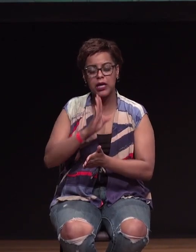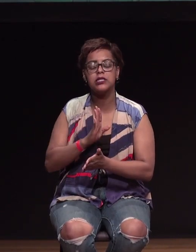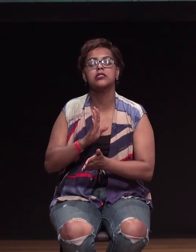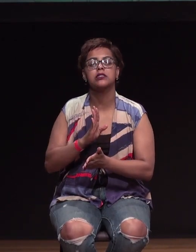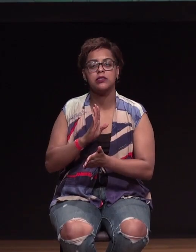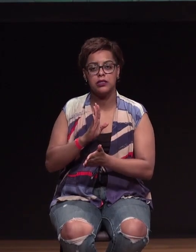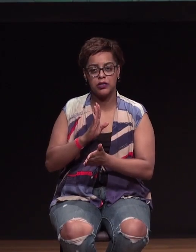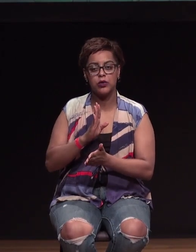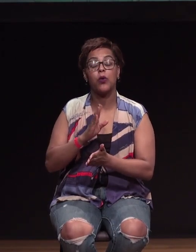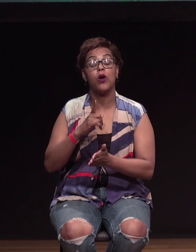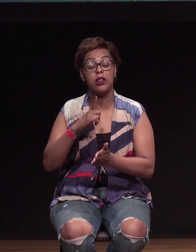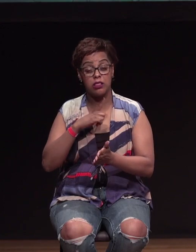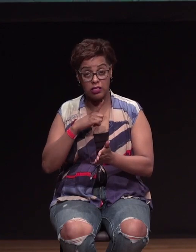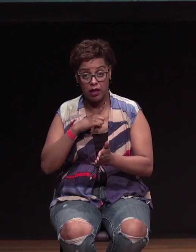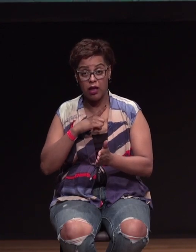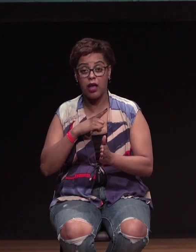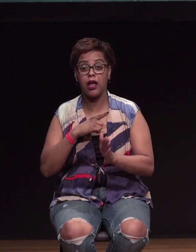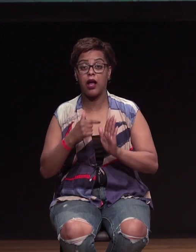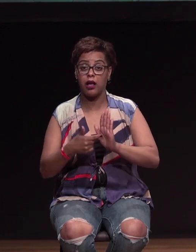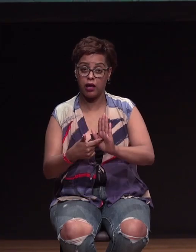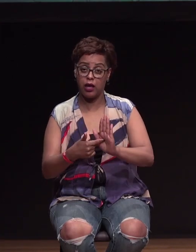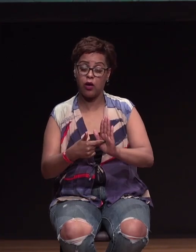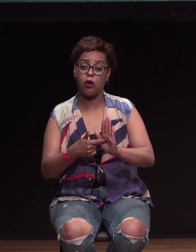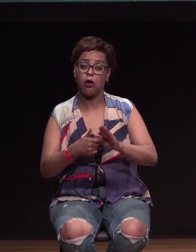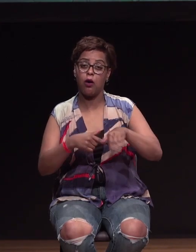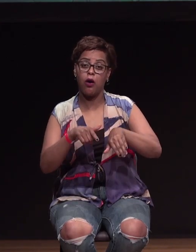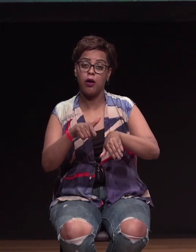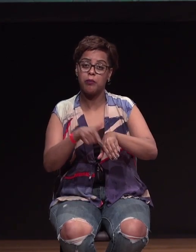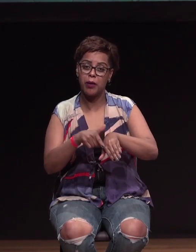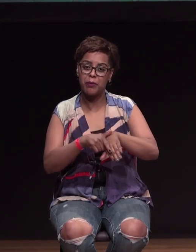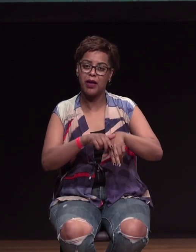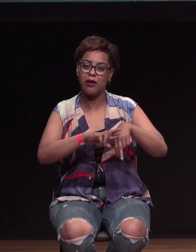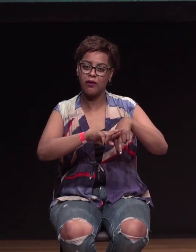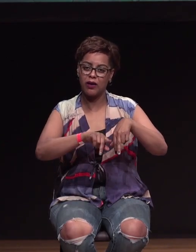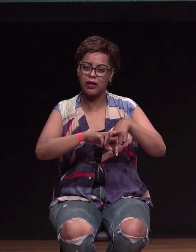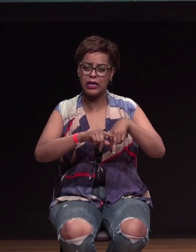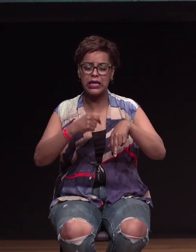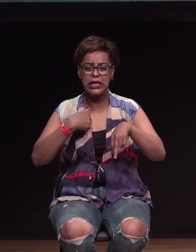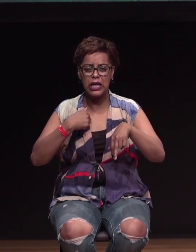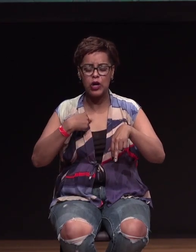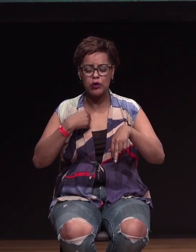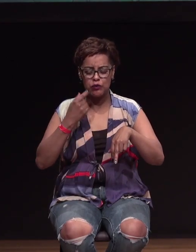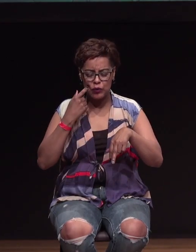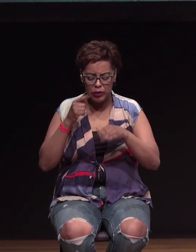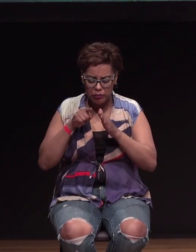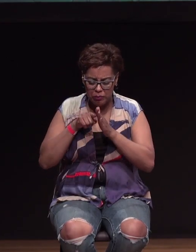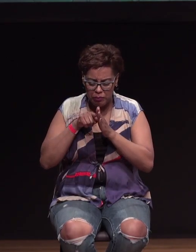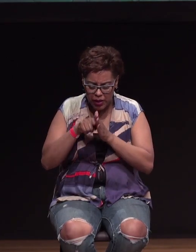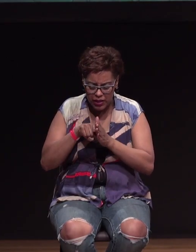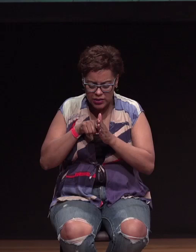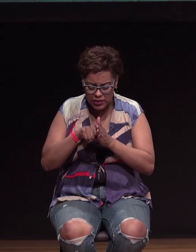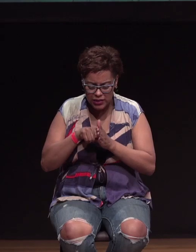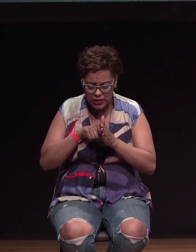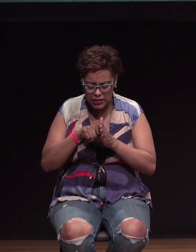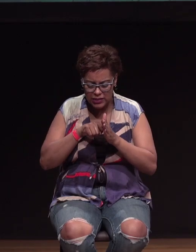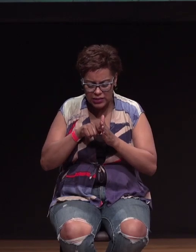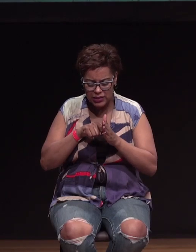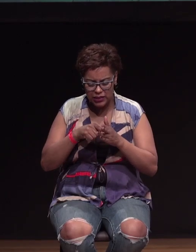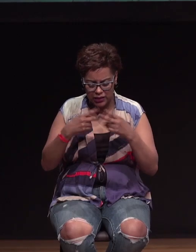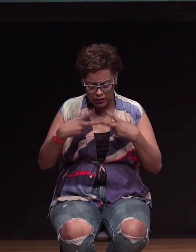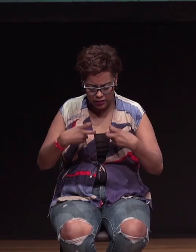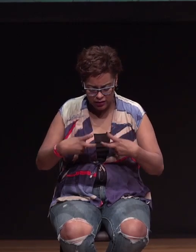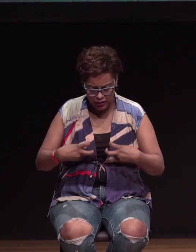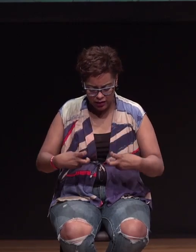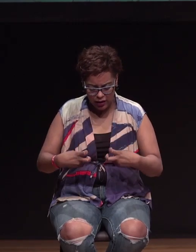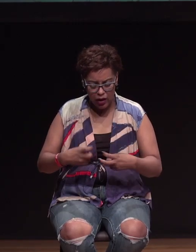Afetos Correlatos, tem essas outras. E fui fazendo esse inventário, porque